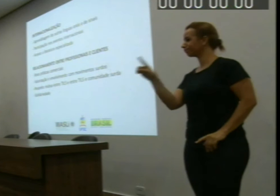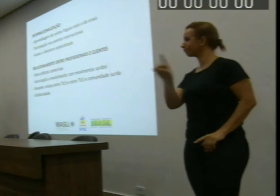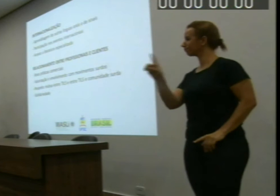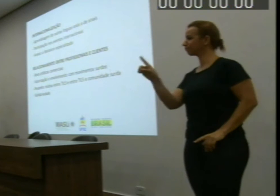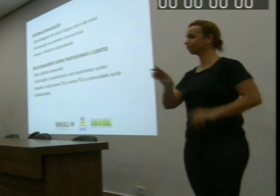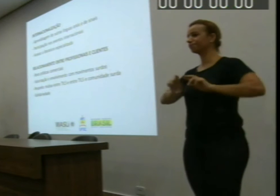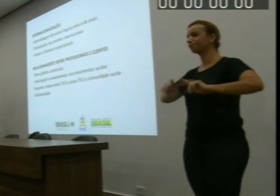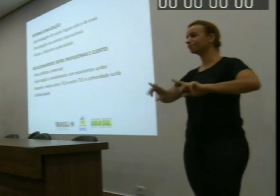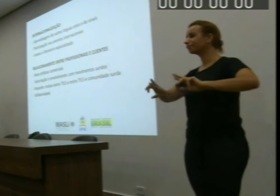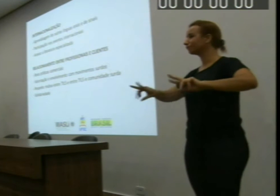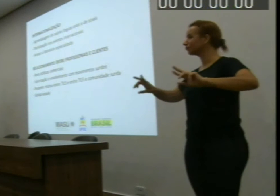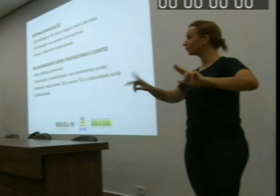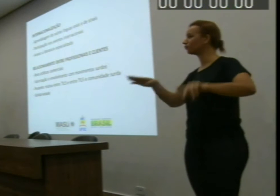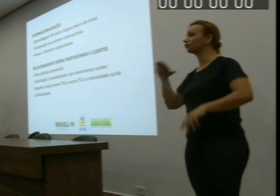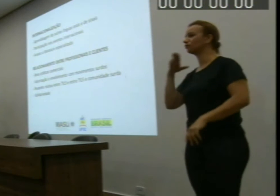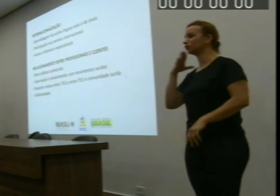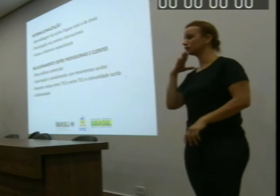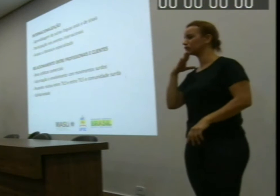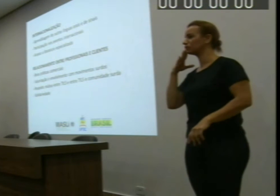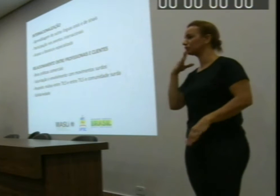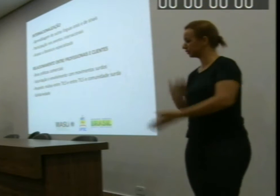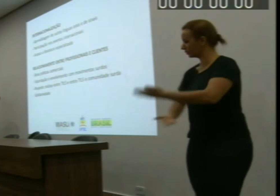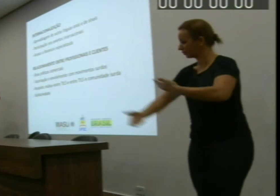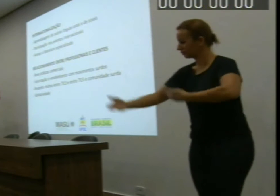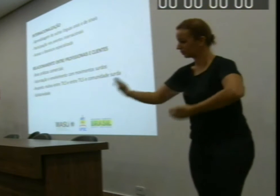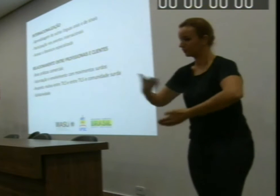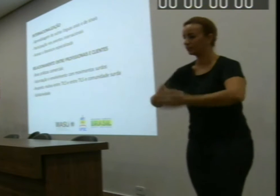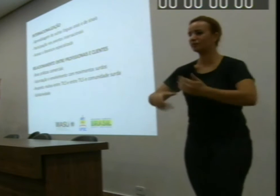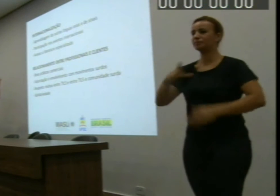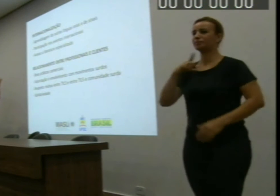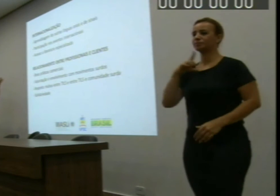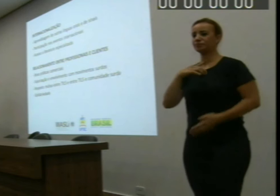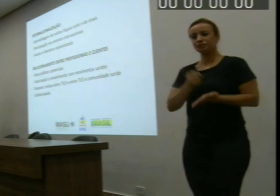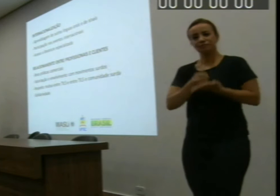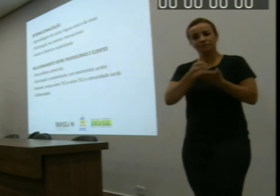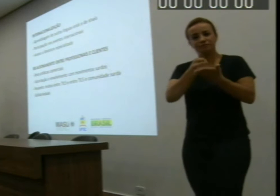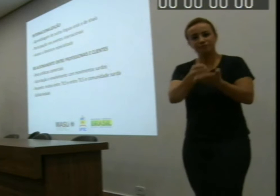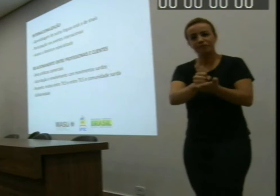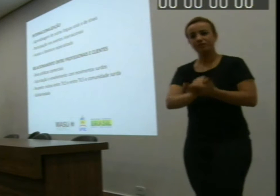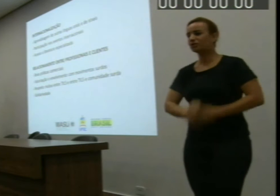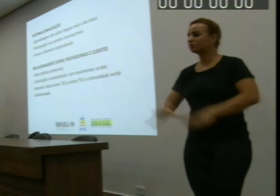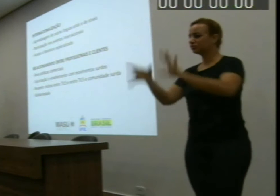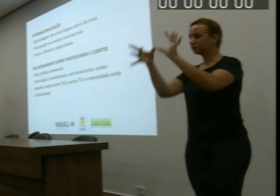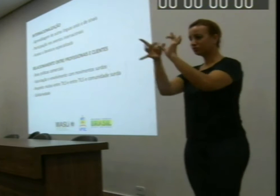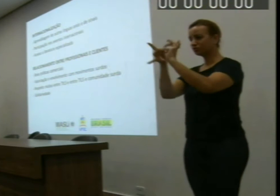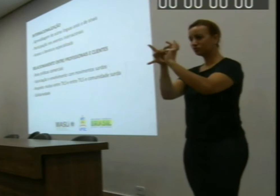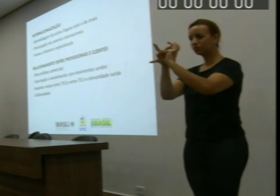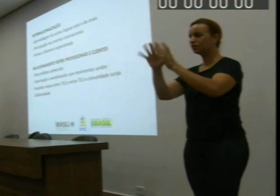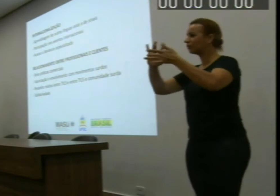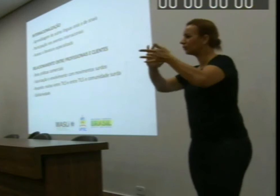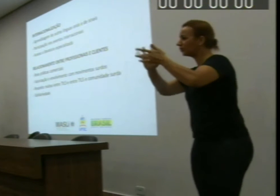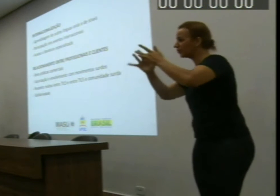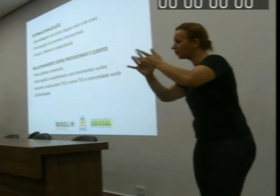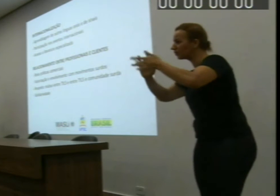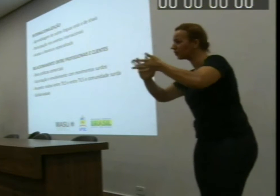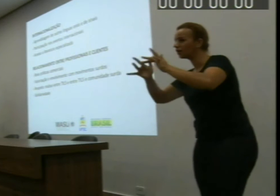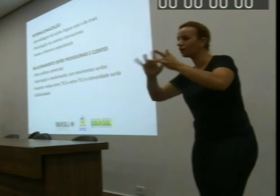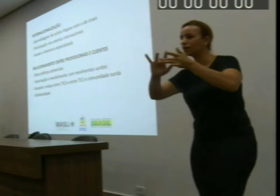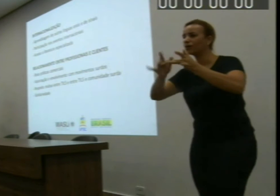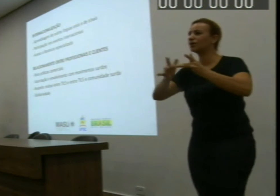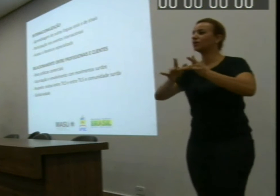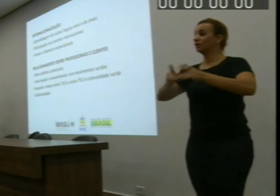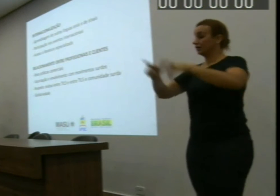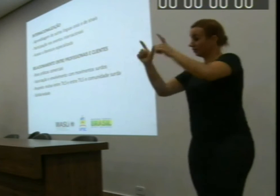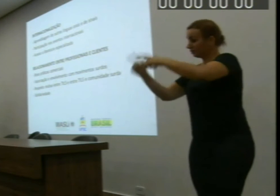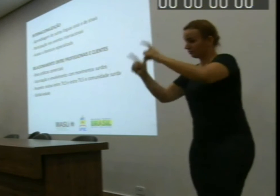valorizar reconhecer participar e eh se envolver com o movimento dos surdos em diferentes áreas